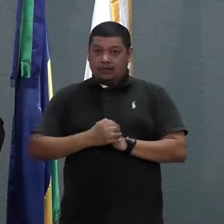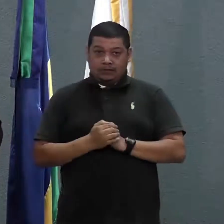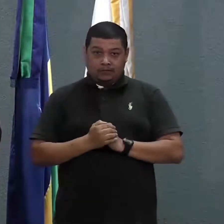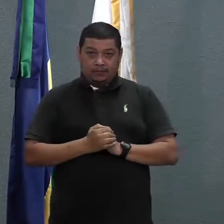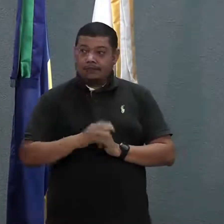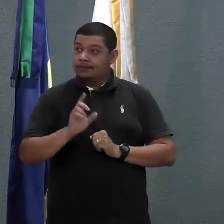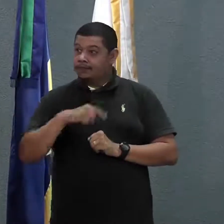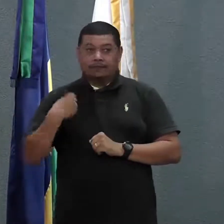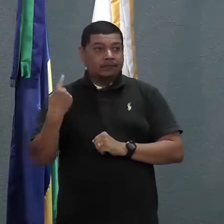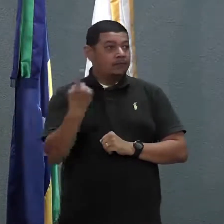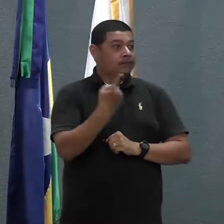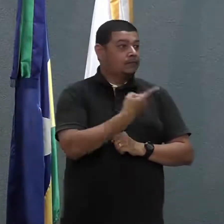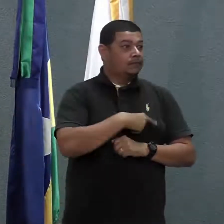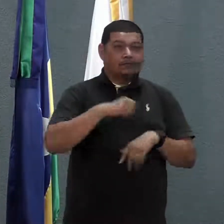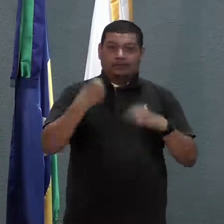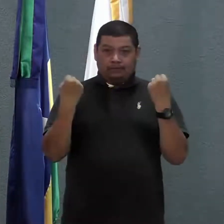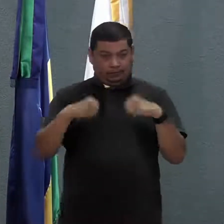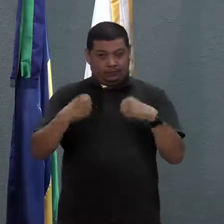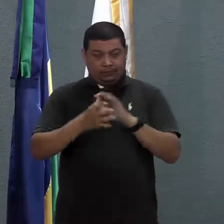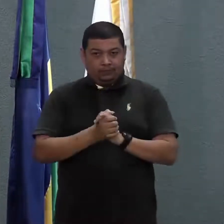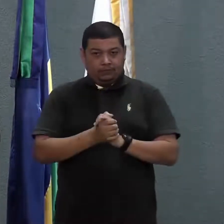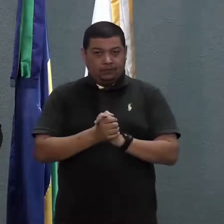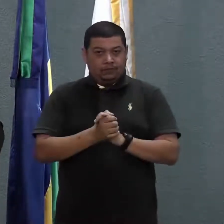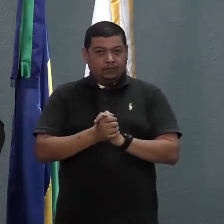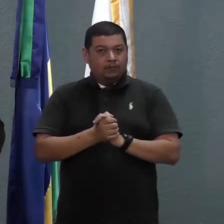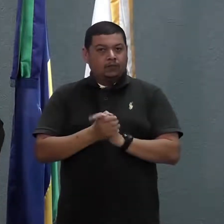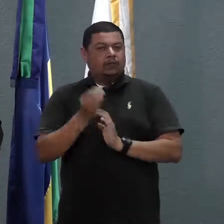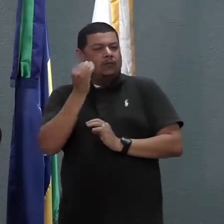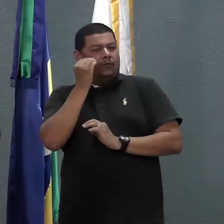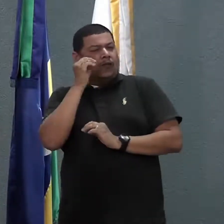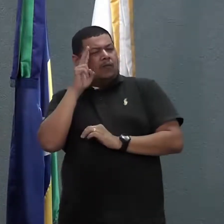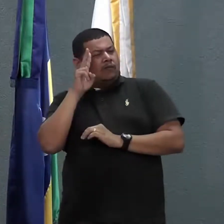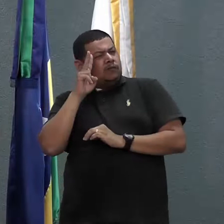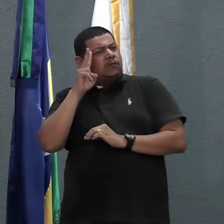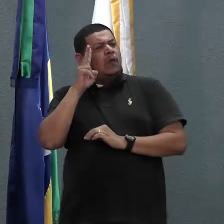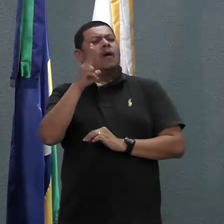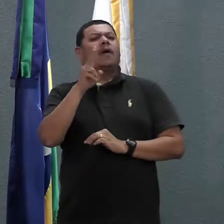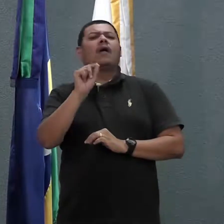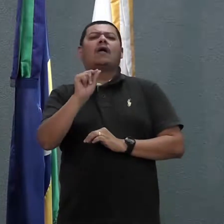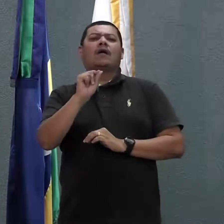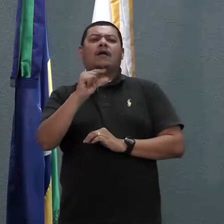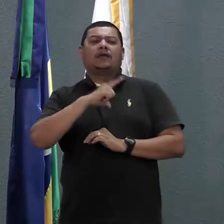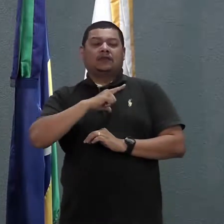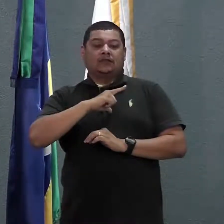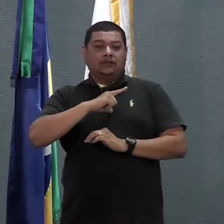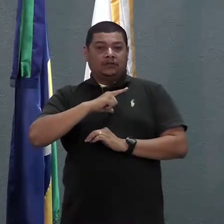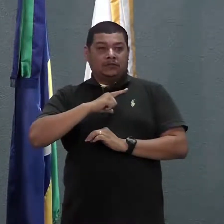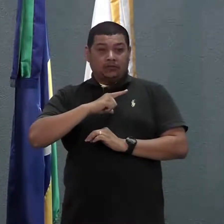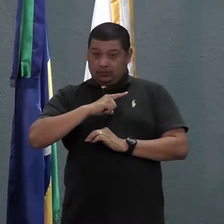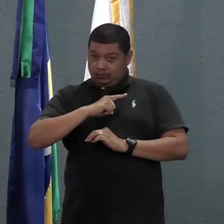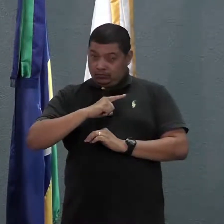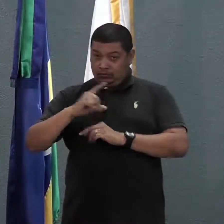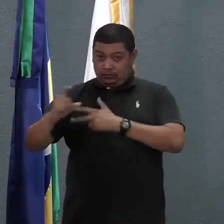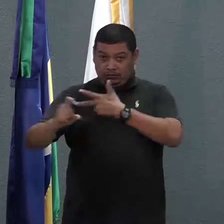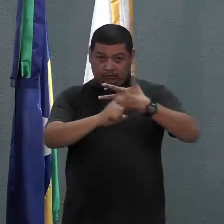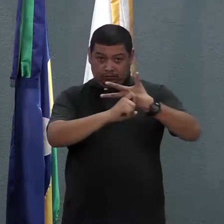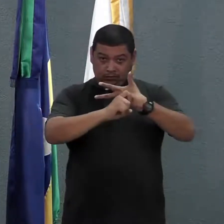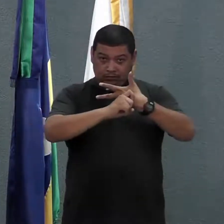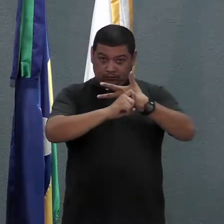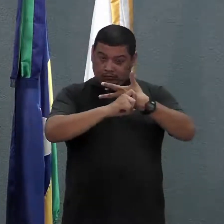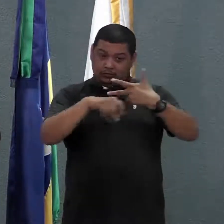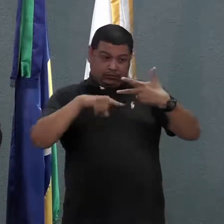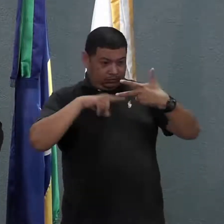Nós precisamos rever algumas situações e tenho certeza que esse executivo tem